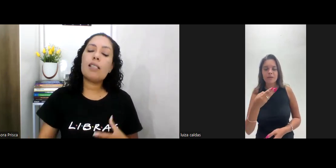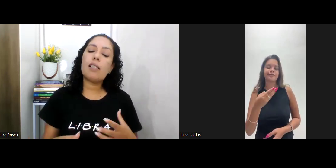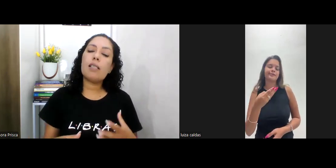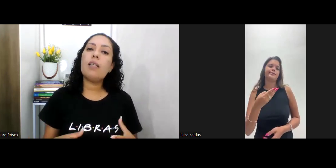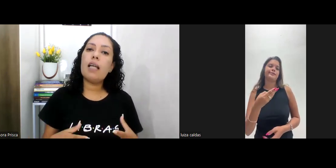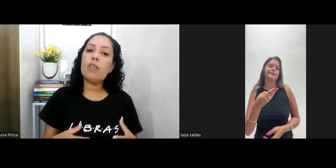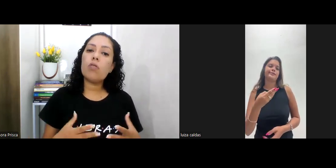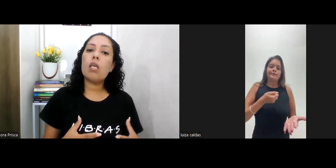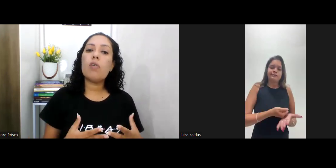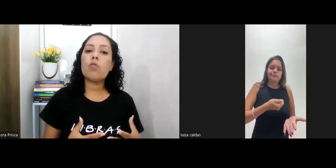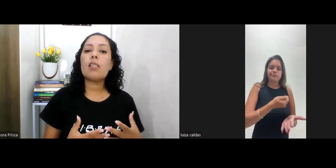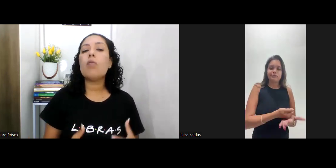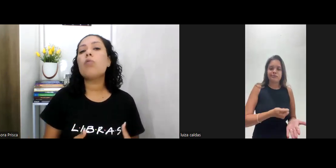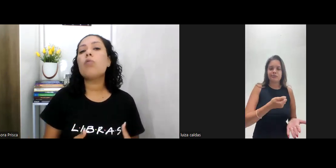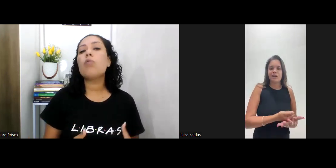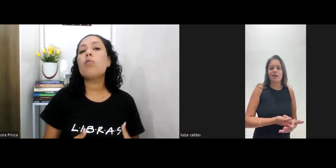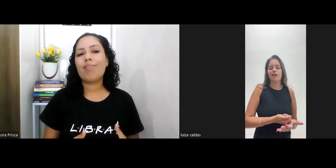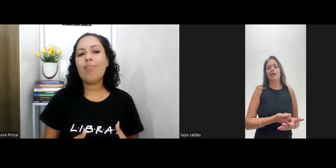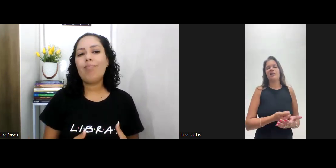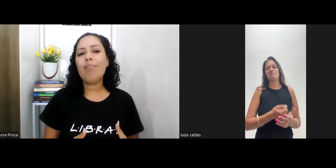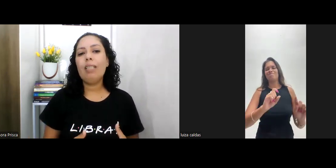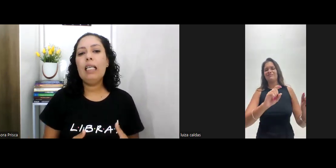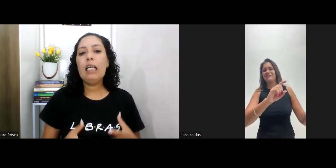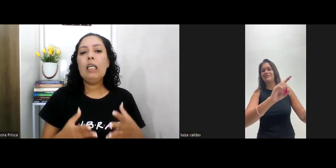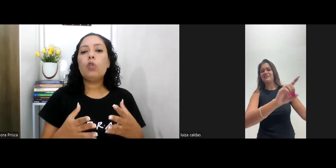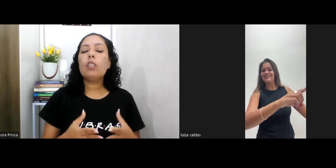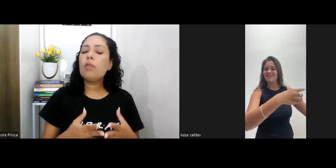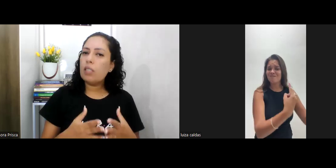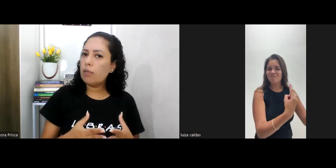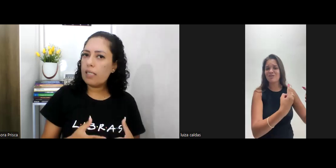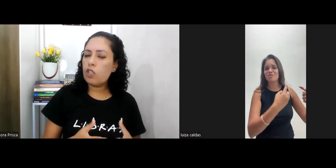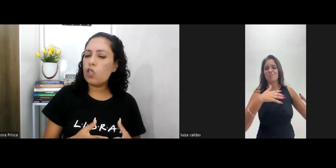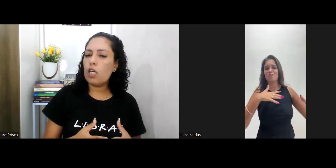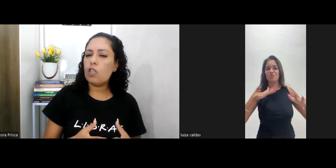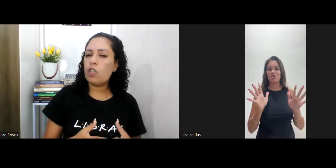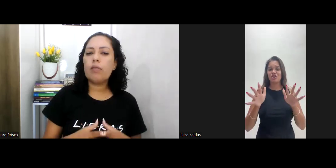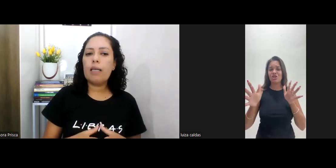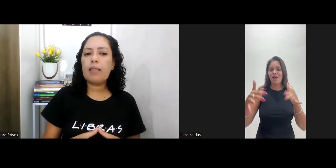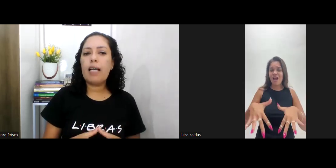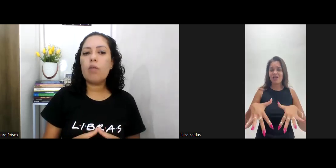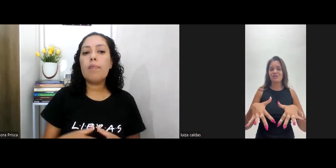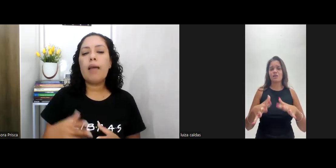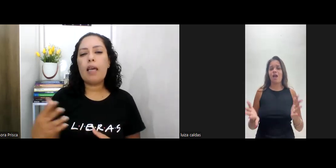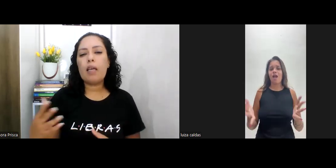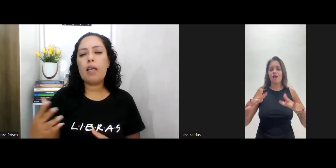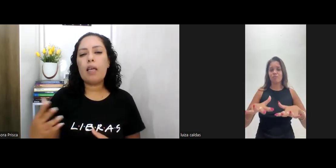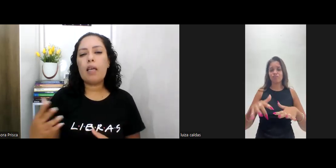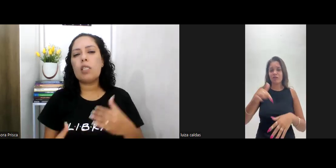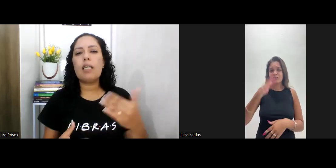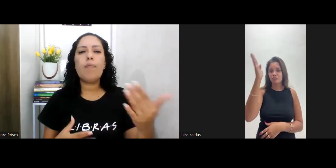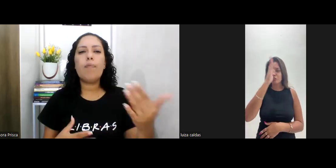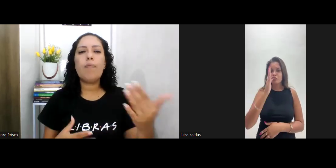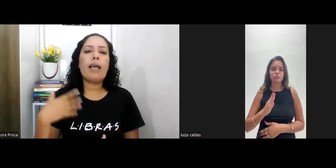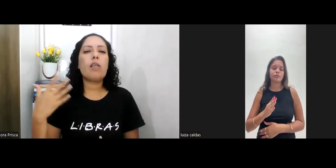desafios de acessibilidade no serviço de saúde. Tornando, então, assim, gente, fundamental que